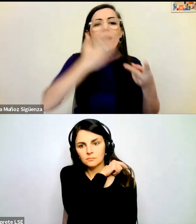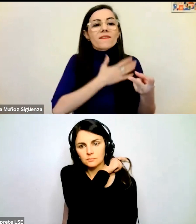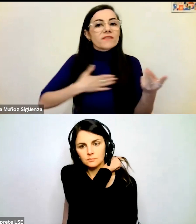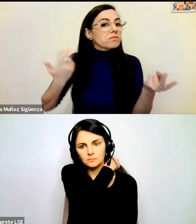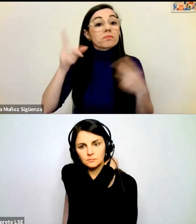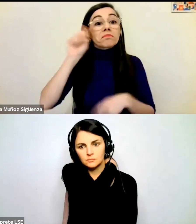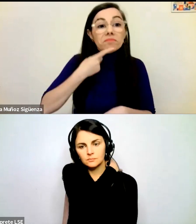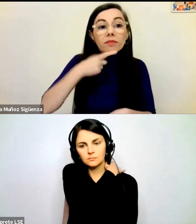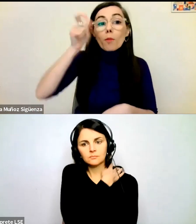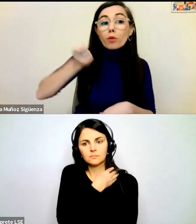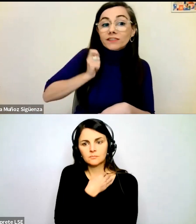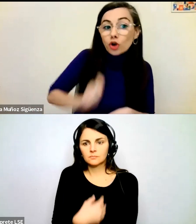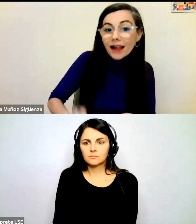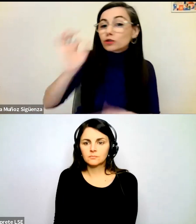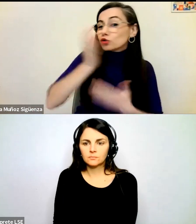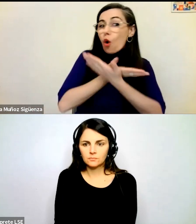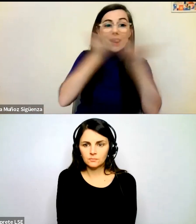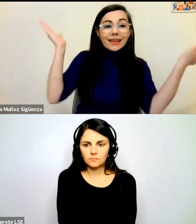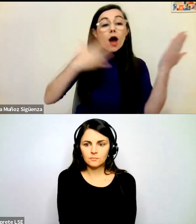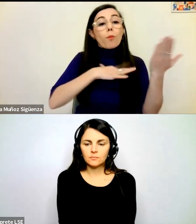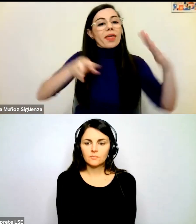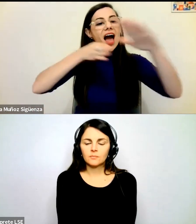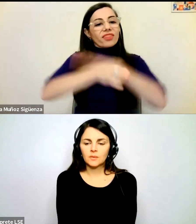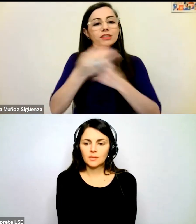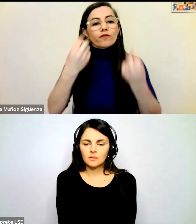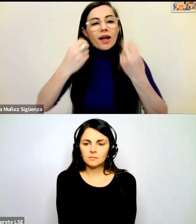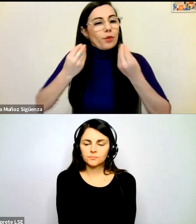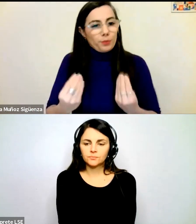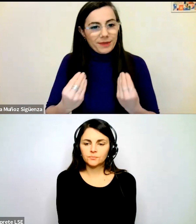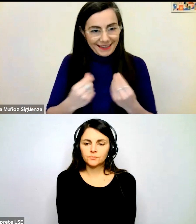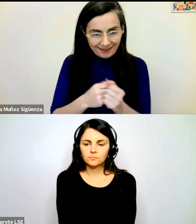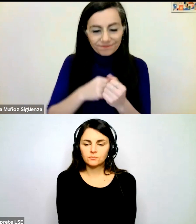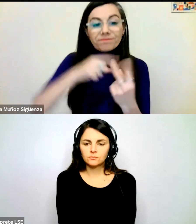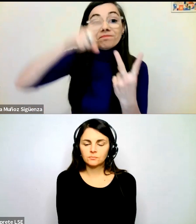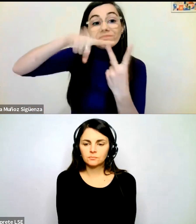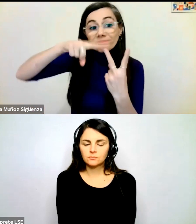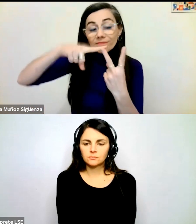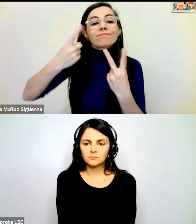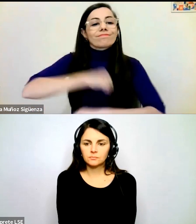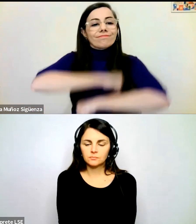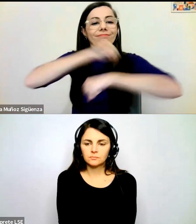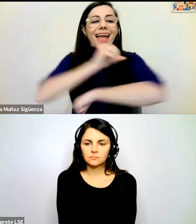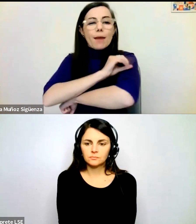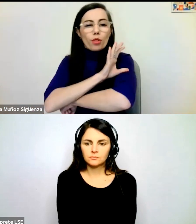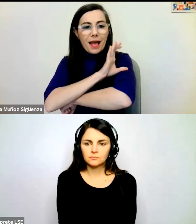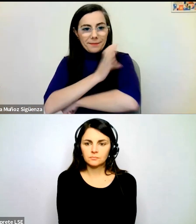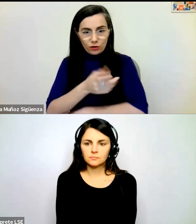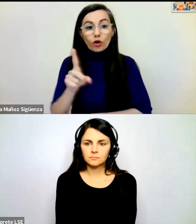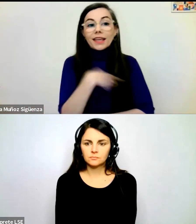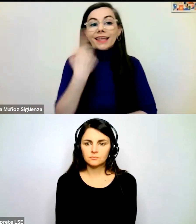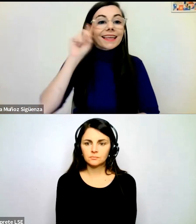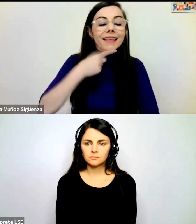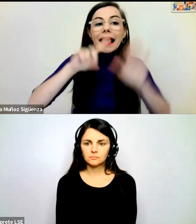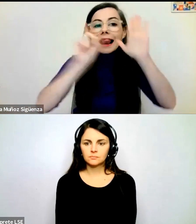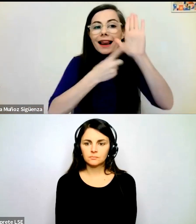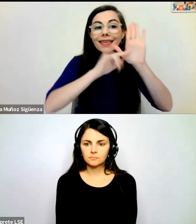que quiera conocer lo que dice la ley o que bien sea una persona sorda o un profesional que pueda acceder en buenas